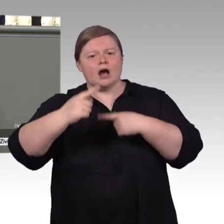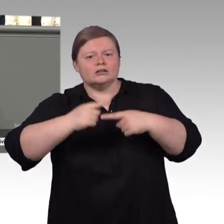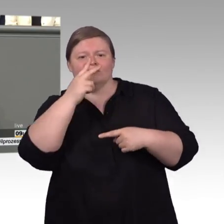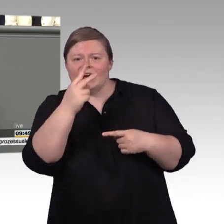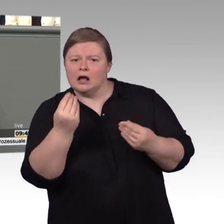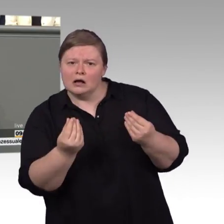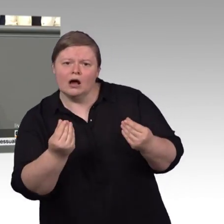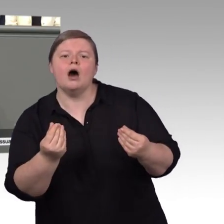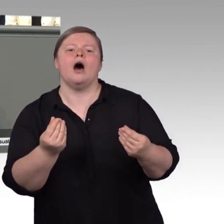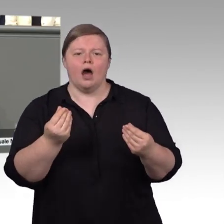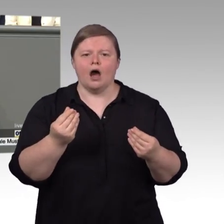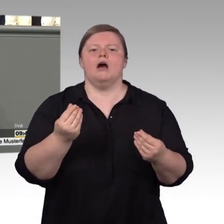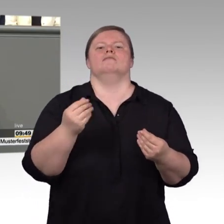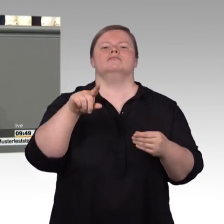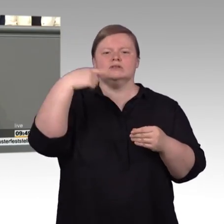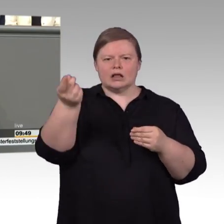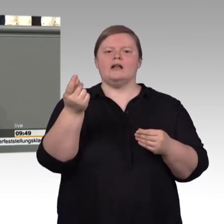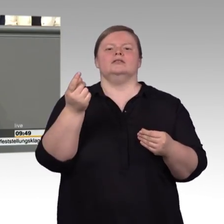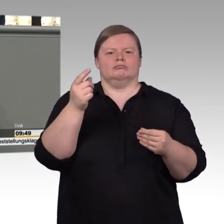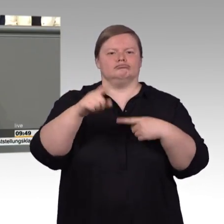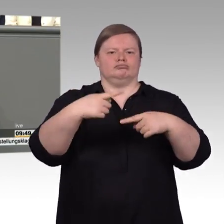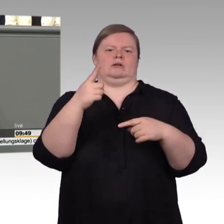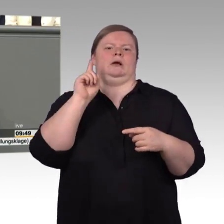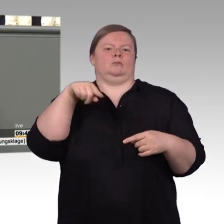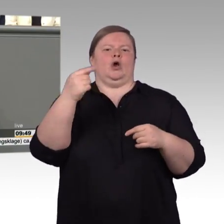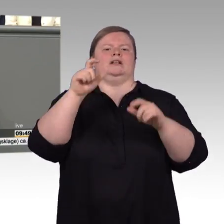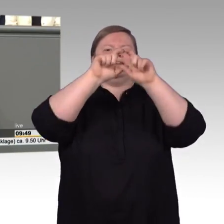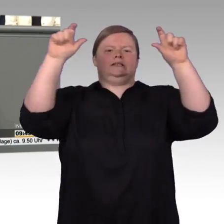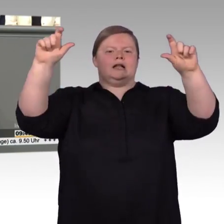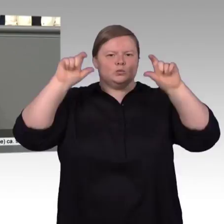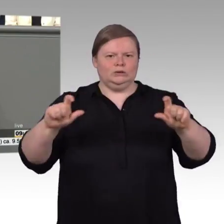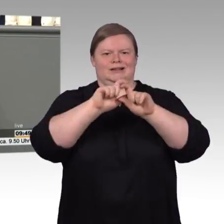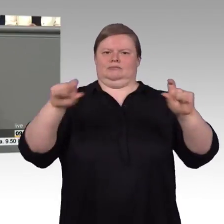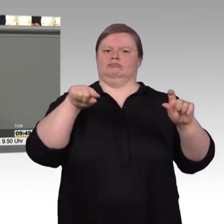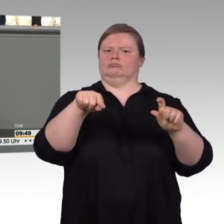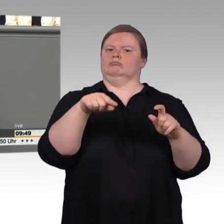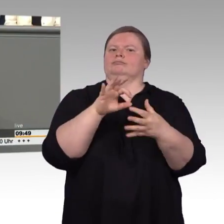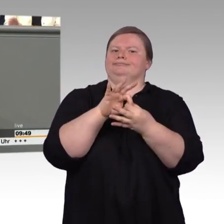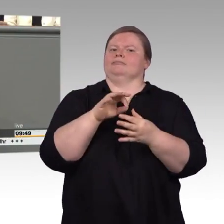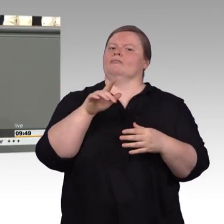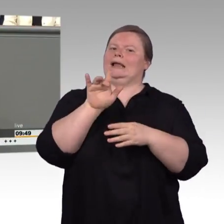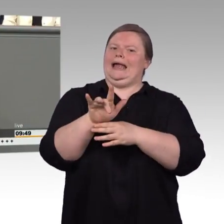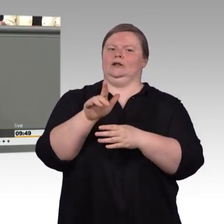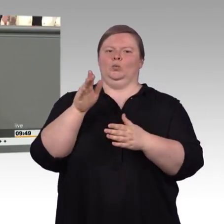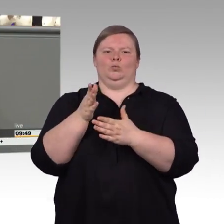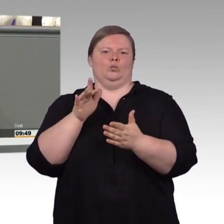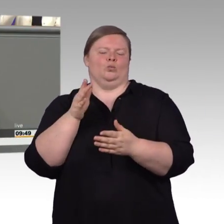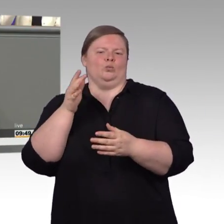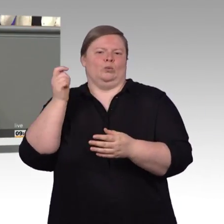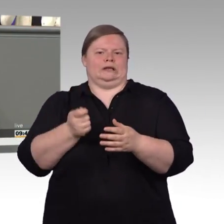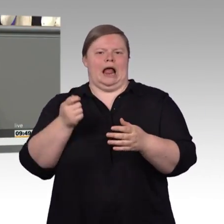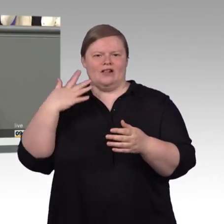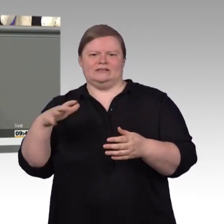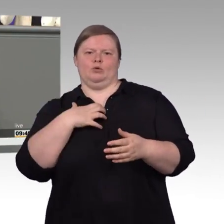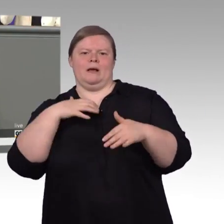im Koalitionsvertrag drin, verständigt, zum 1.11. das Ganze in Gang zu bringen. Davor brauchen wir auch noch einen gewissen Zeitablauf, um das Ganze so